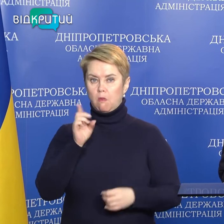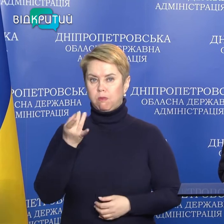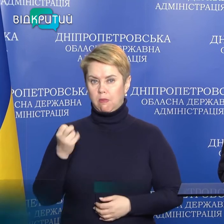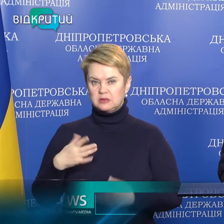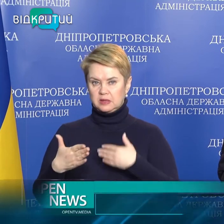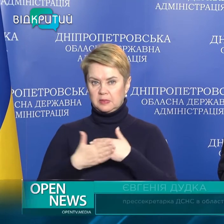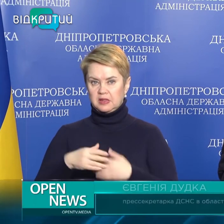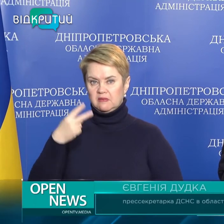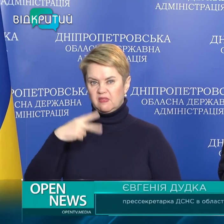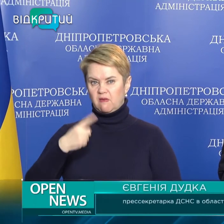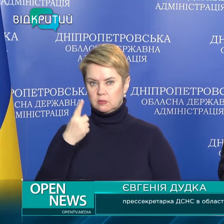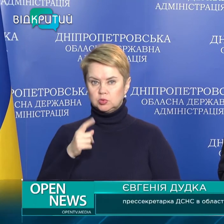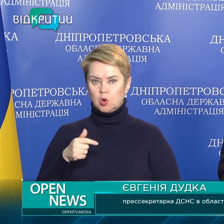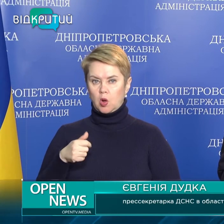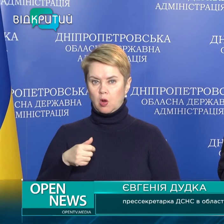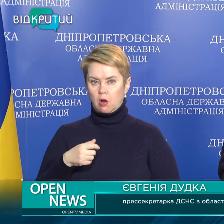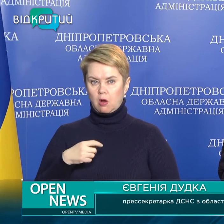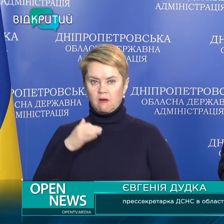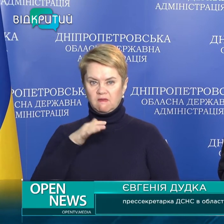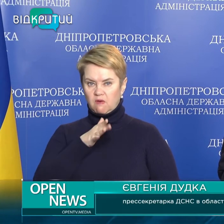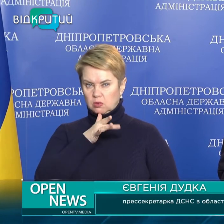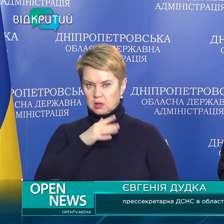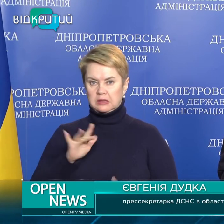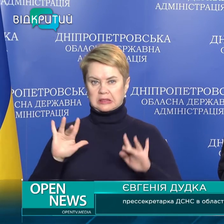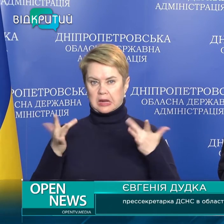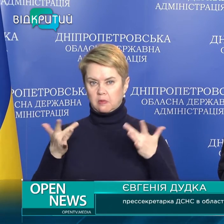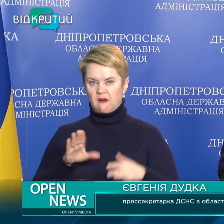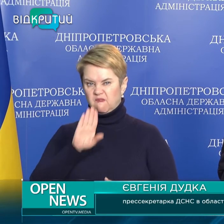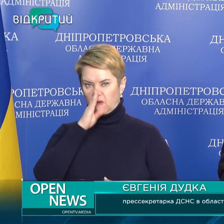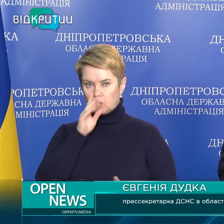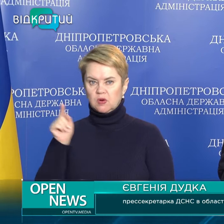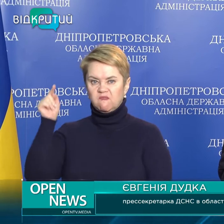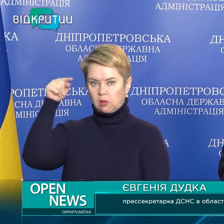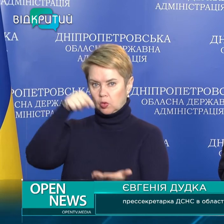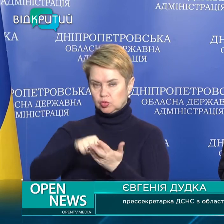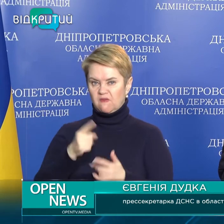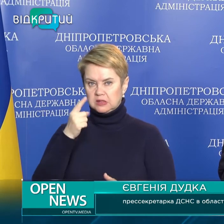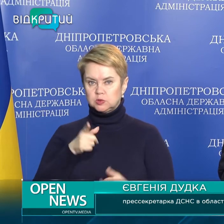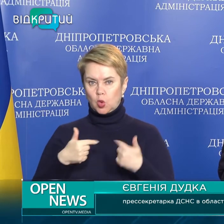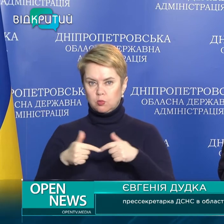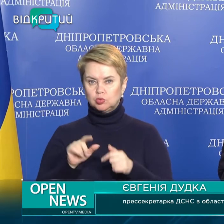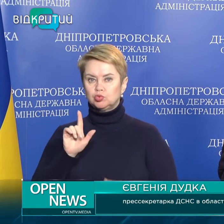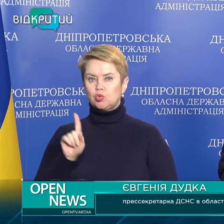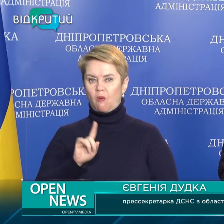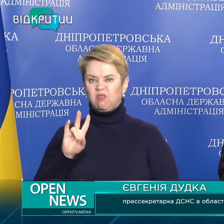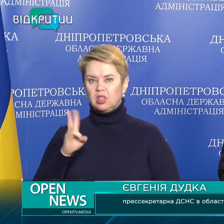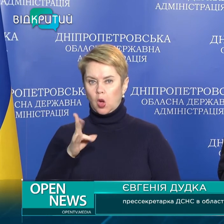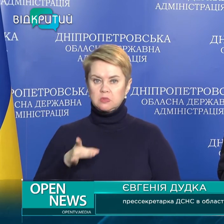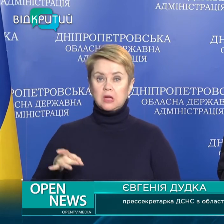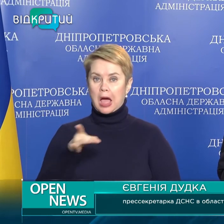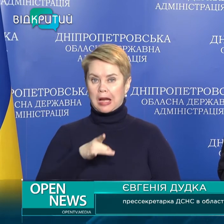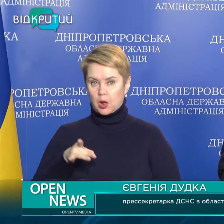березня близько 21 години трапилось вороже влучання в один із об'єктів, що в Нікопольському